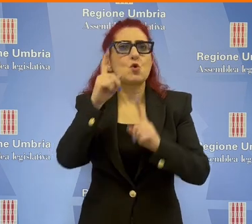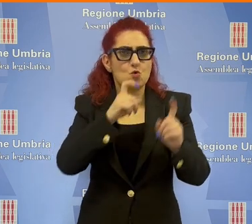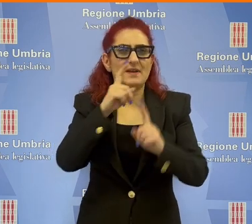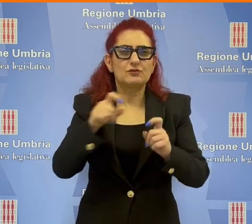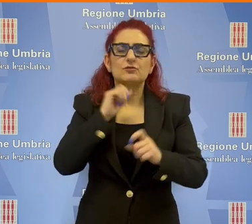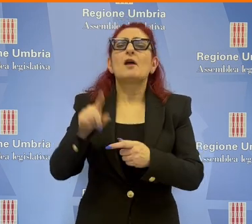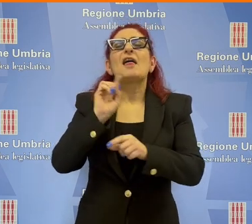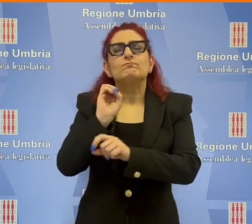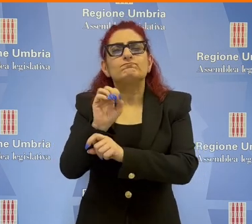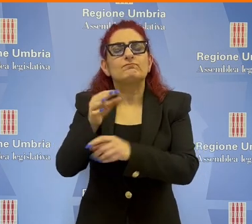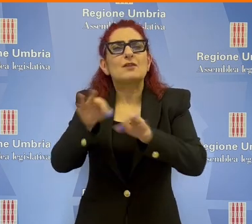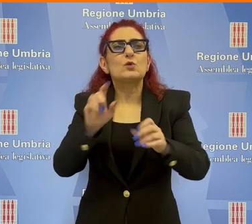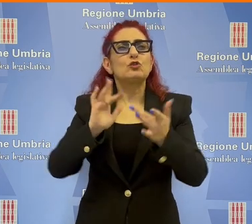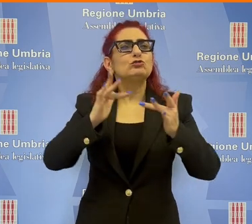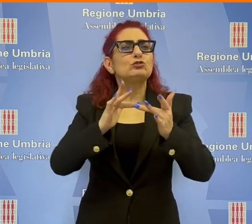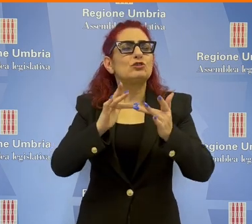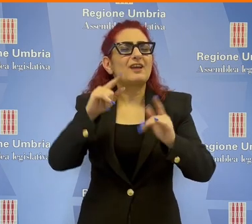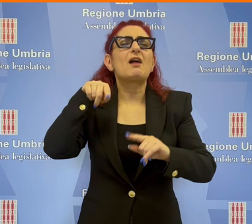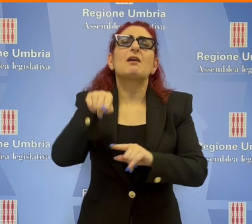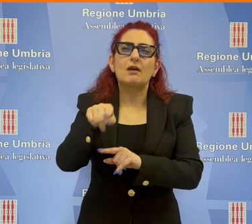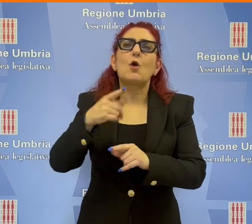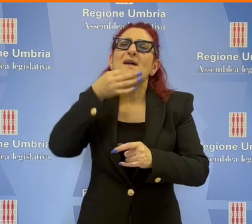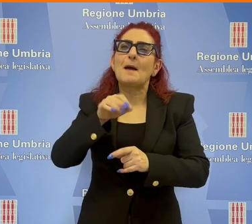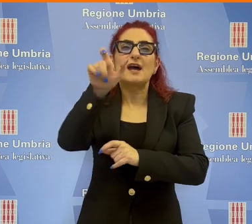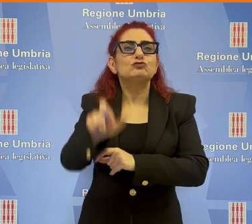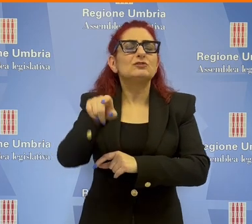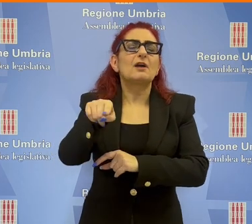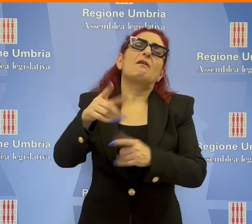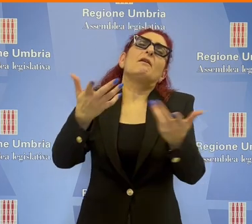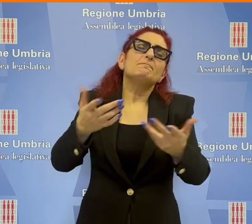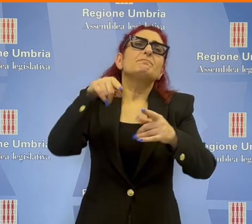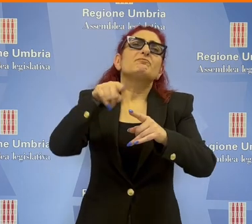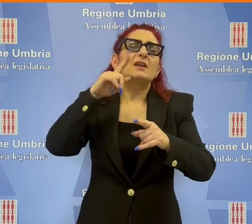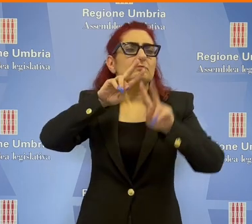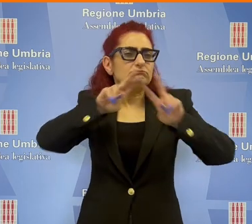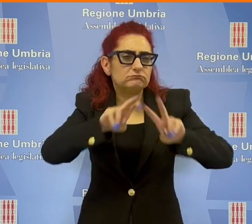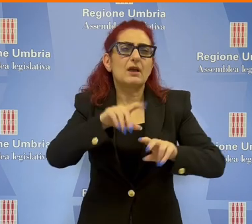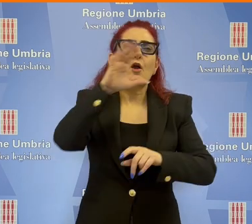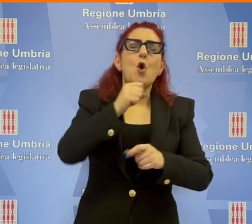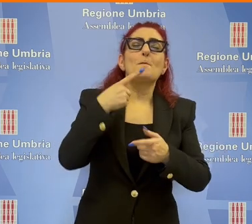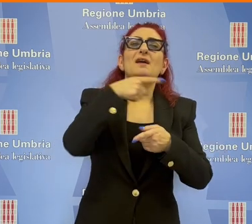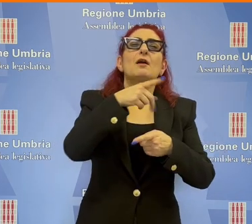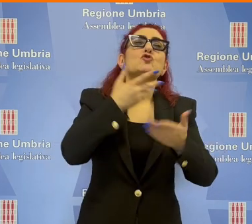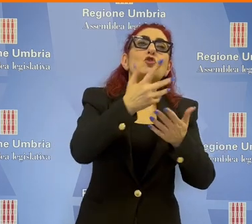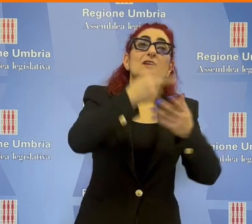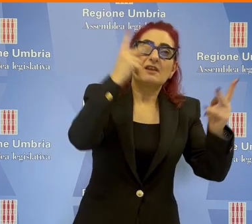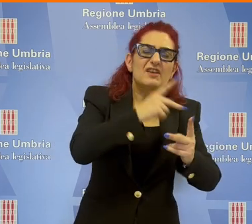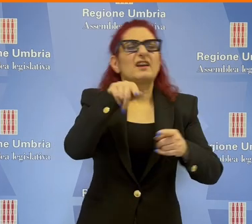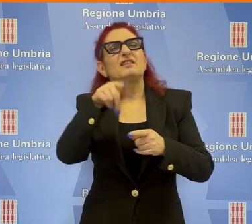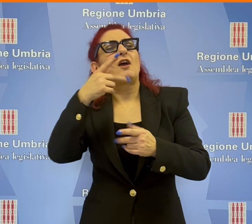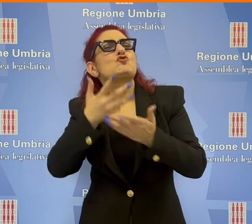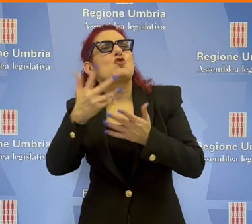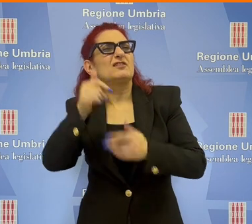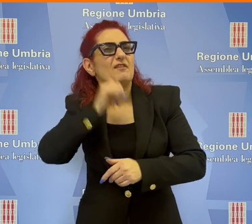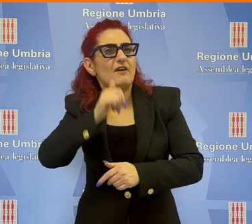livello globale. L'alfabetizzazione digitale, intesa come capacità dell'utente di discernere le fonti e notizie affidabili da quelle